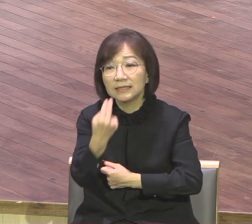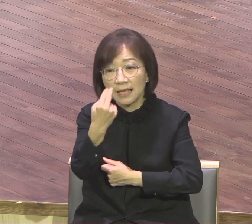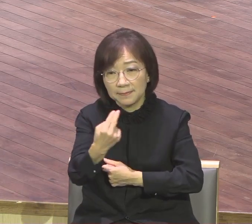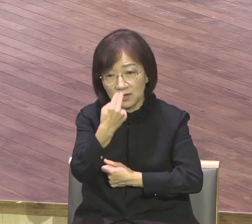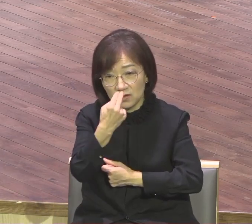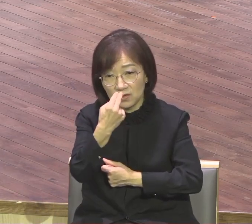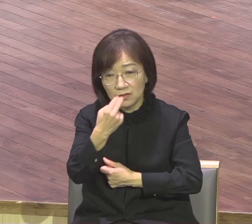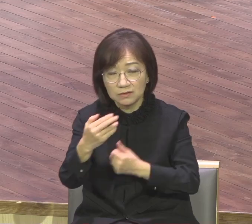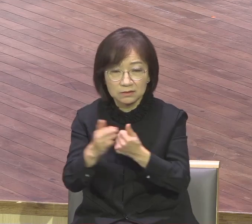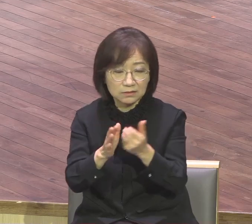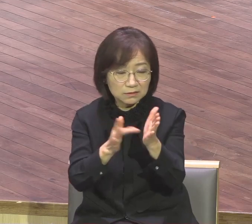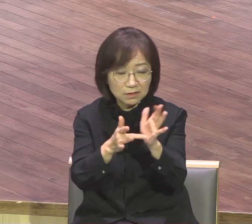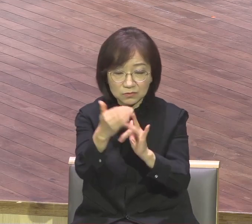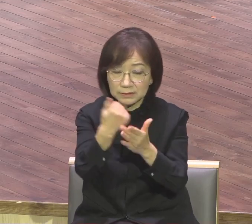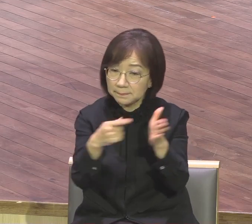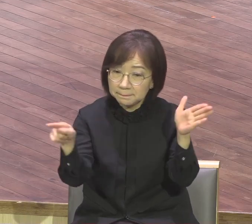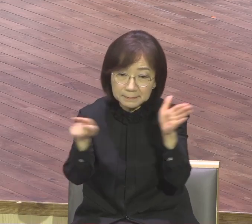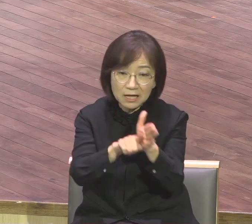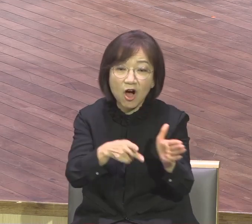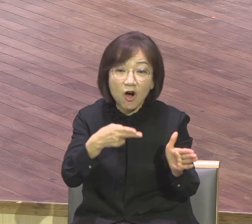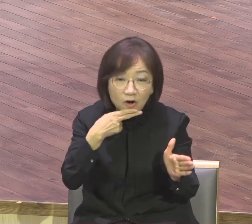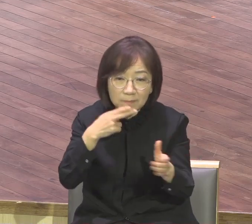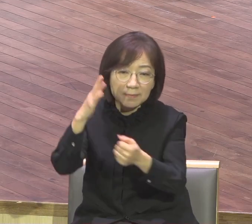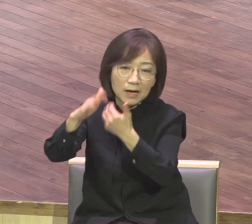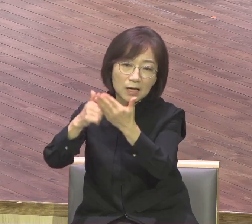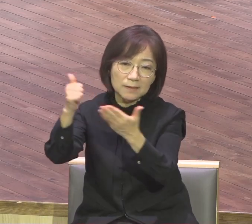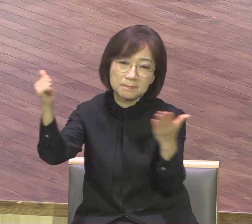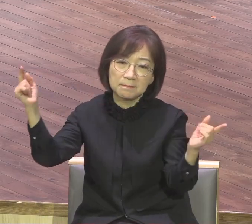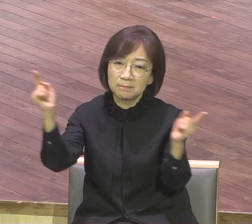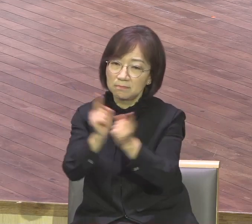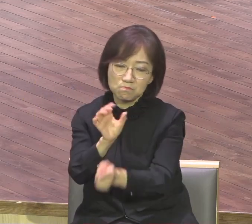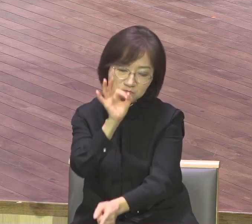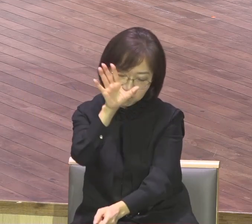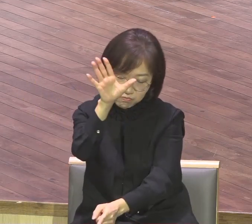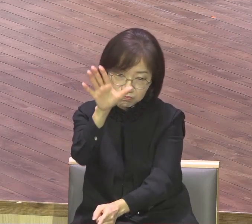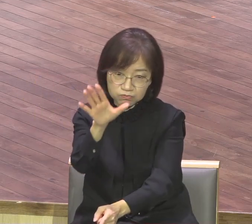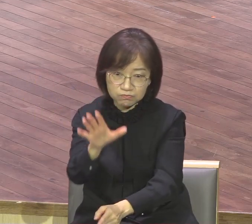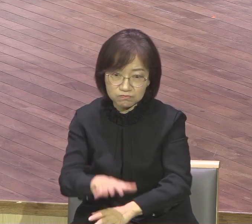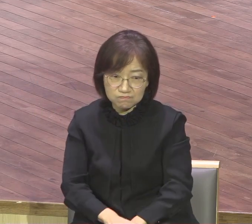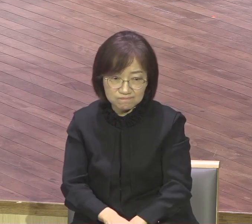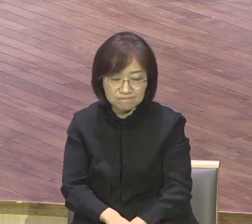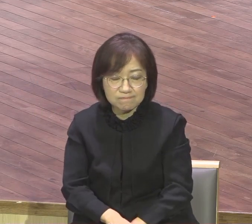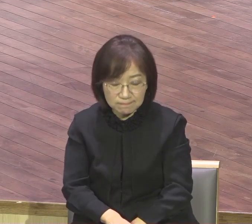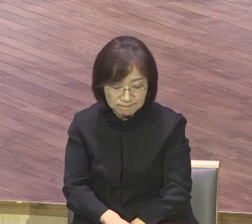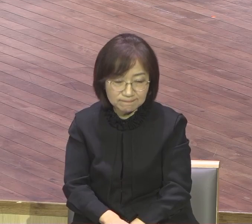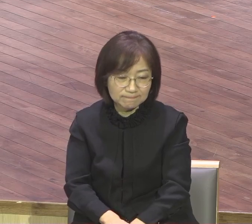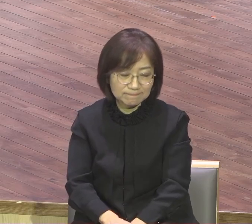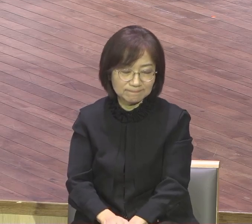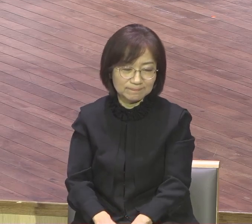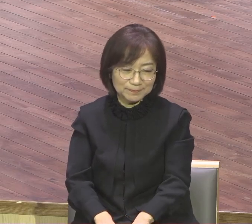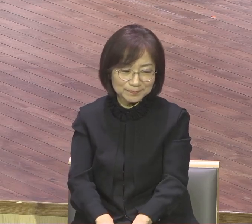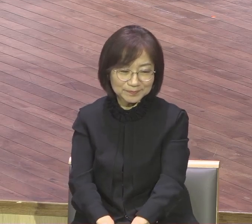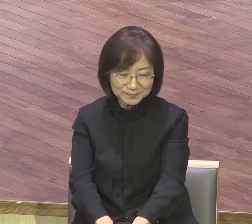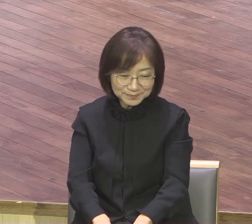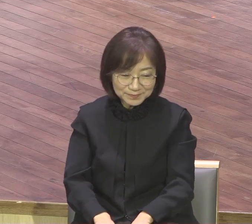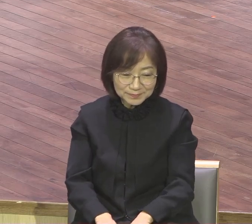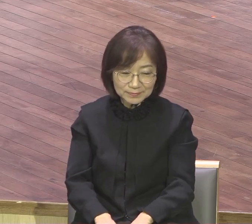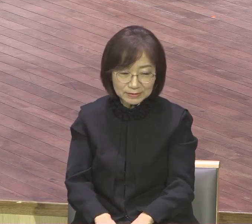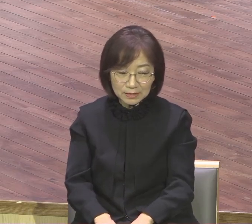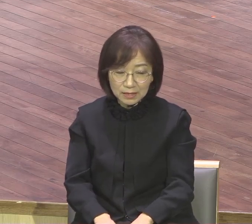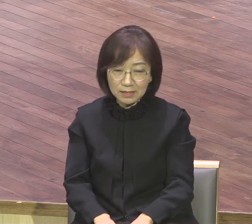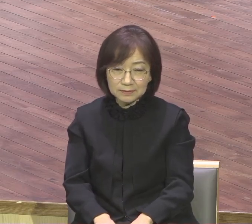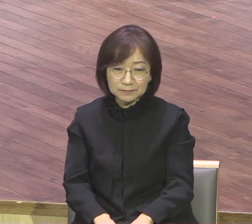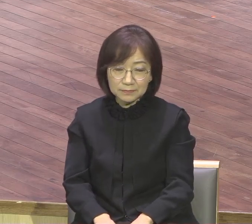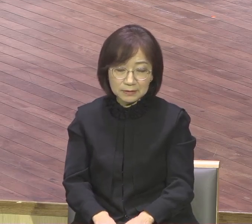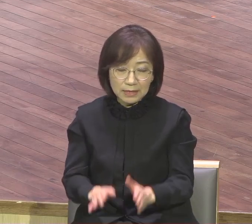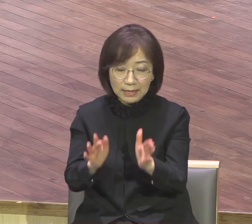말씀하셨잖아요. Porque Jesús dice que yo soy el camino la verdad. 살로 마리아가 없다니까 이것에. Si no es María la salvación. 예수 외에는